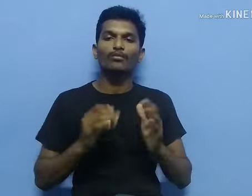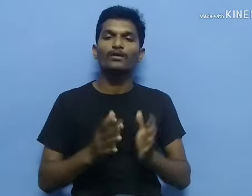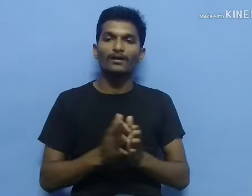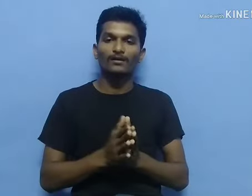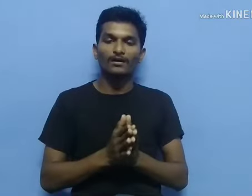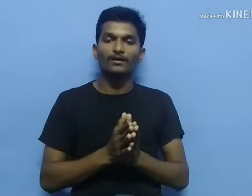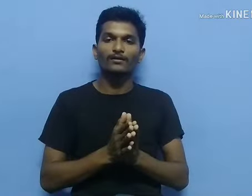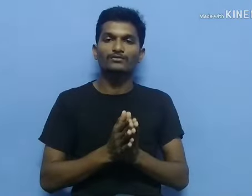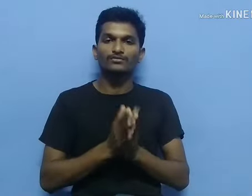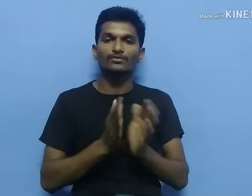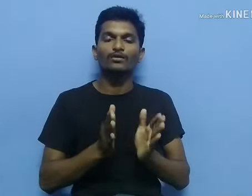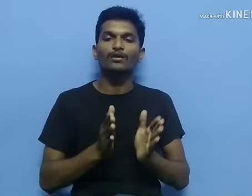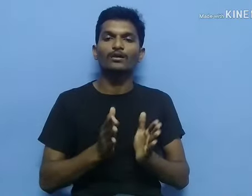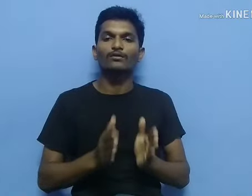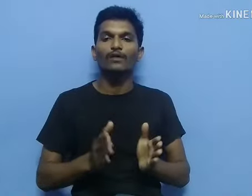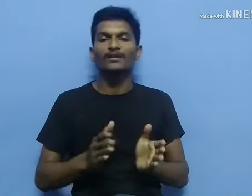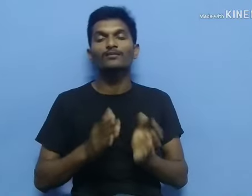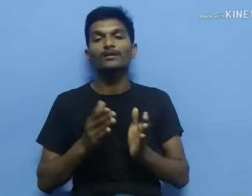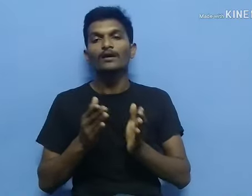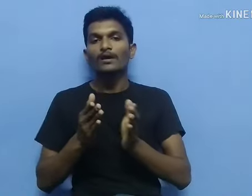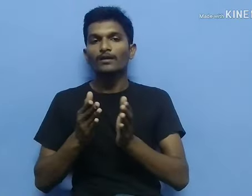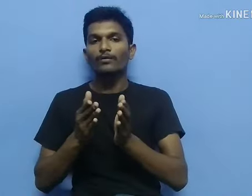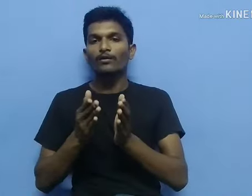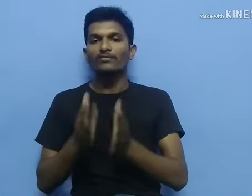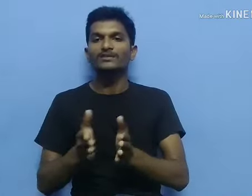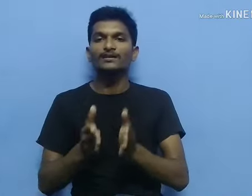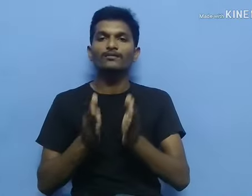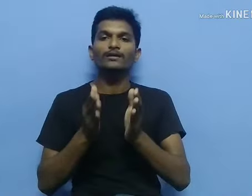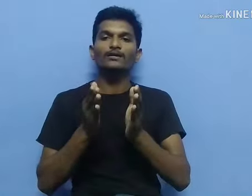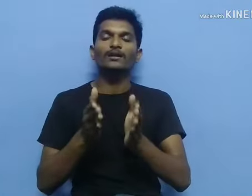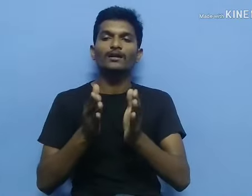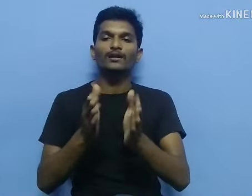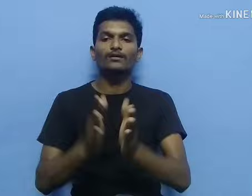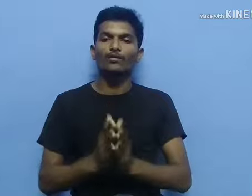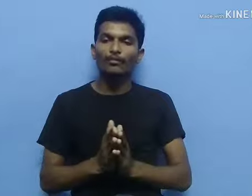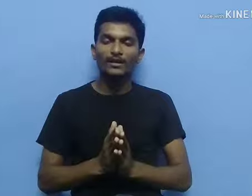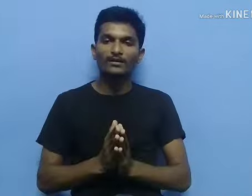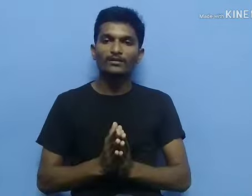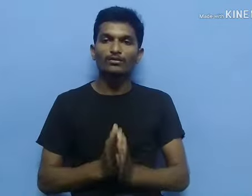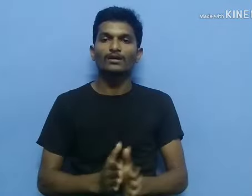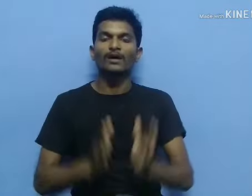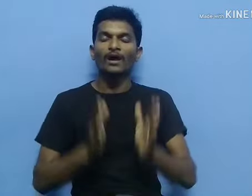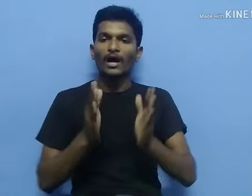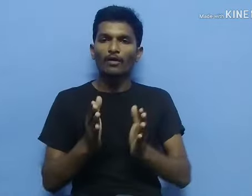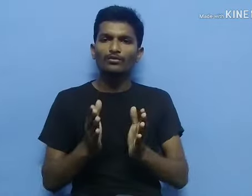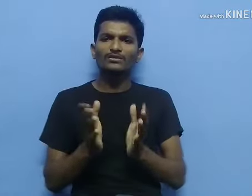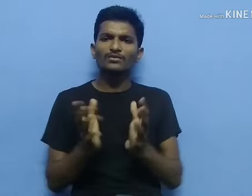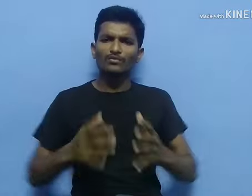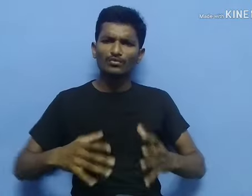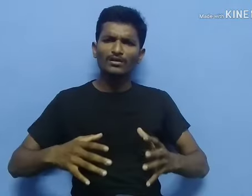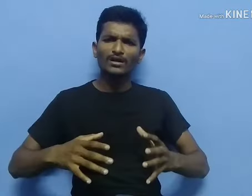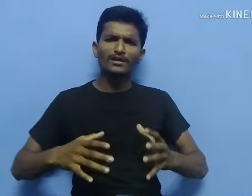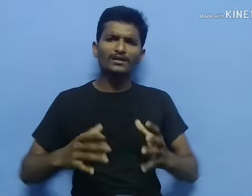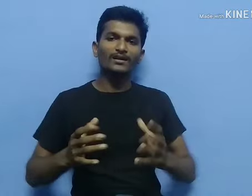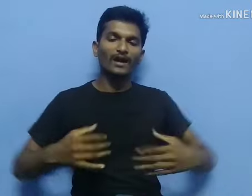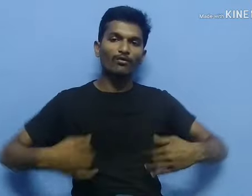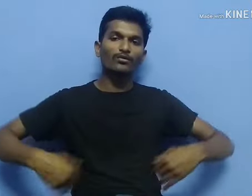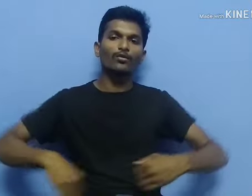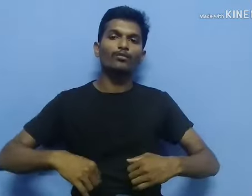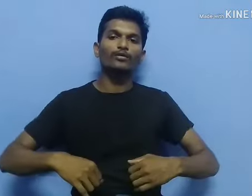ரொம்ப ஷூட்டபுளா இருக்கும். அதே மாதிரி இப்போ விஜய் டிவி நியான கோபிநாதா எடுத்துக்கோங்களேன், அவர் வந்து குண்டா இருக்காரு, அவரு கோட்